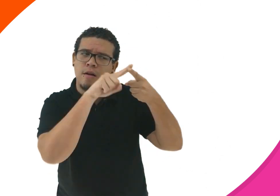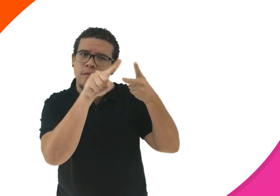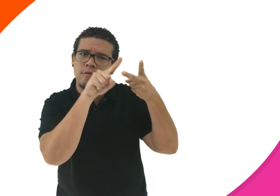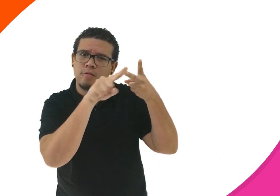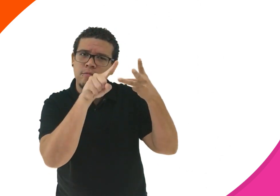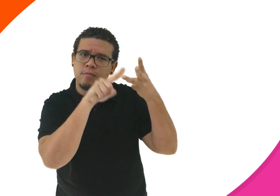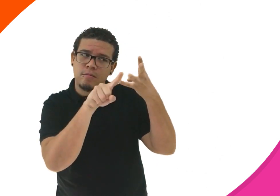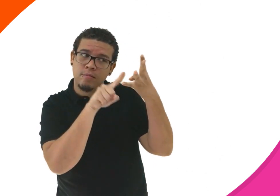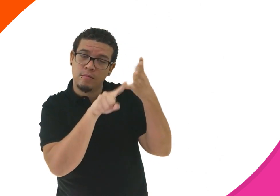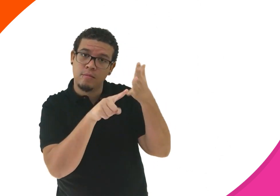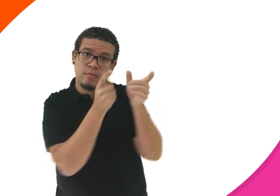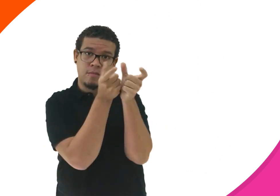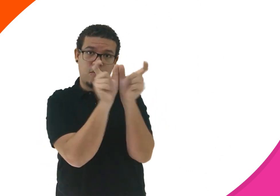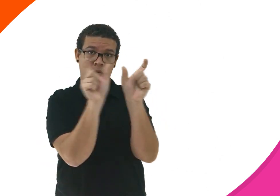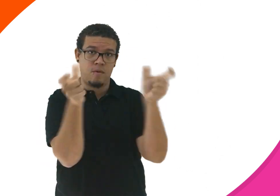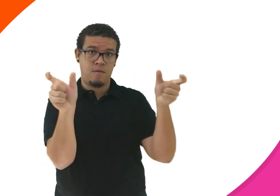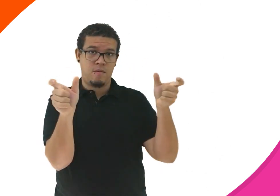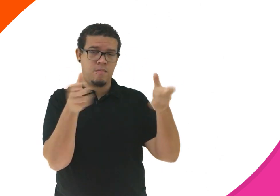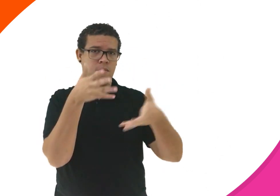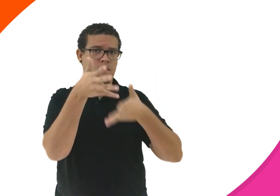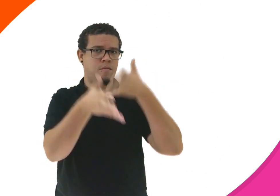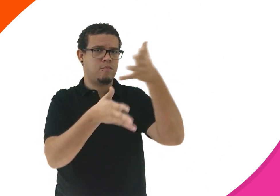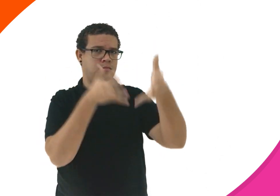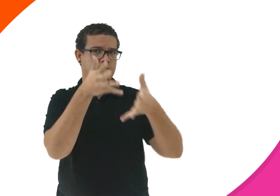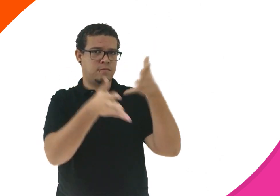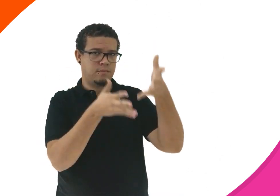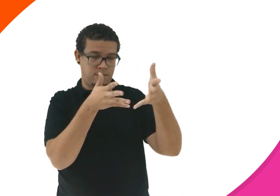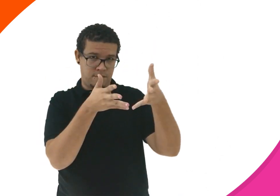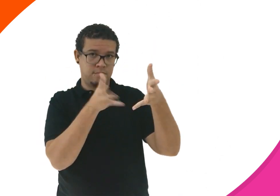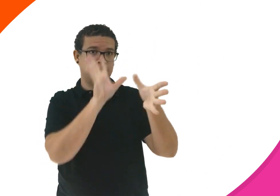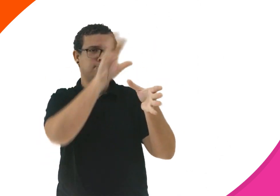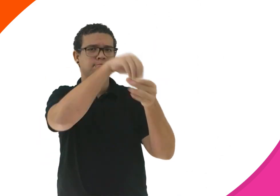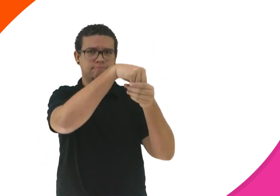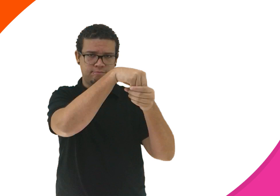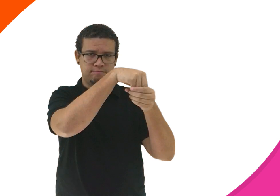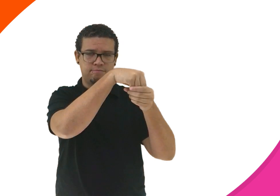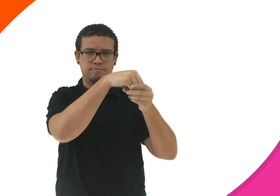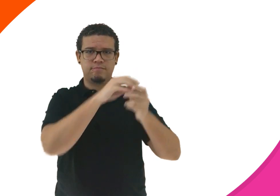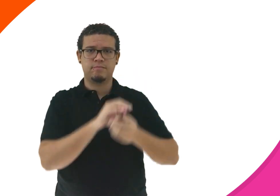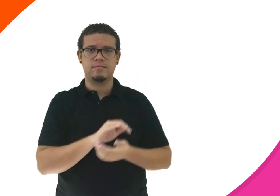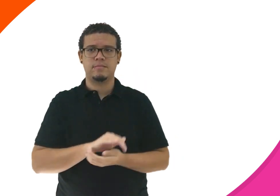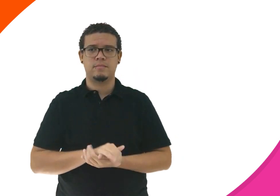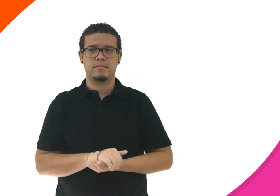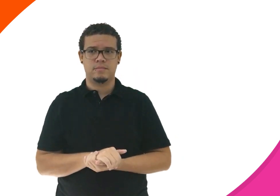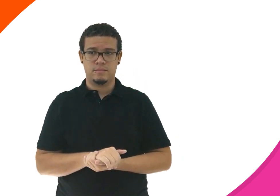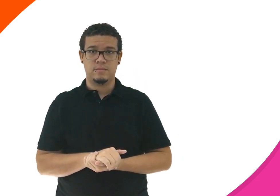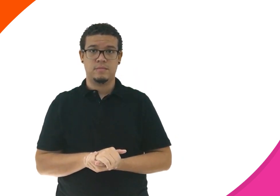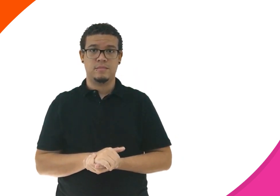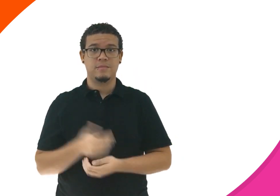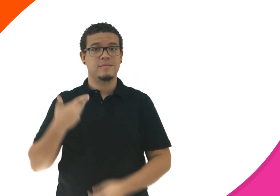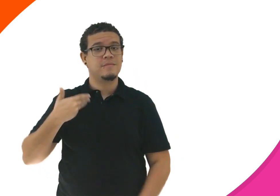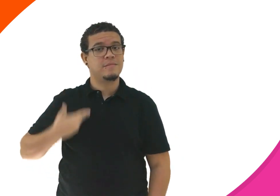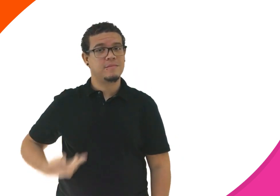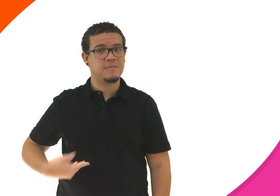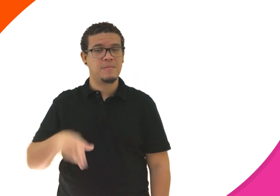onde abordaremos a temática, os aspectos gramaticais gerais da língua de